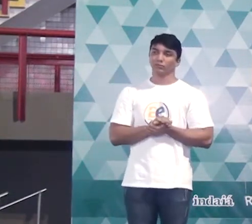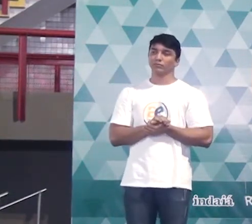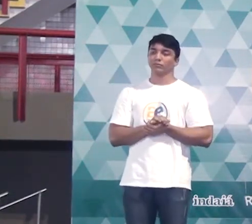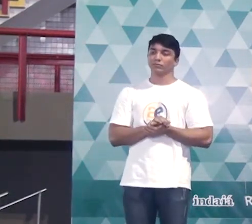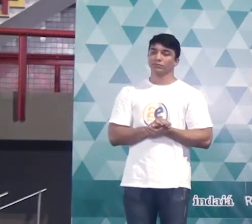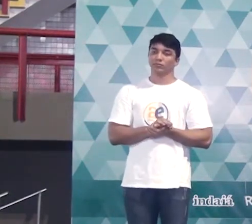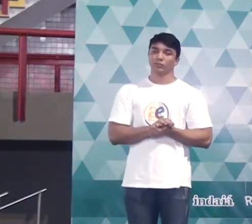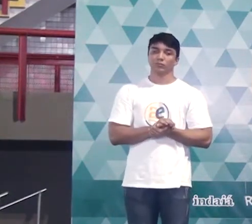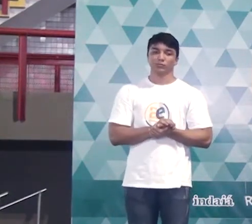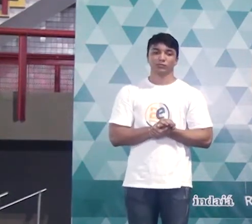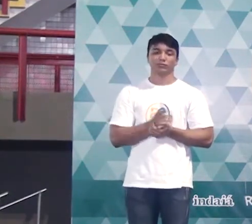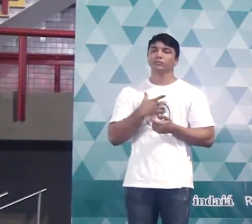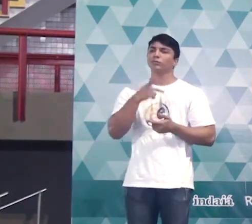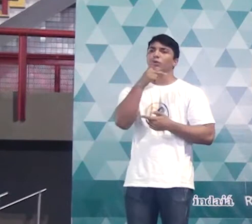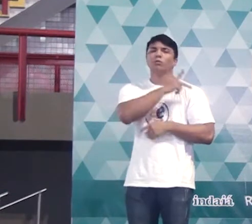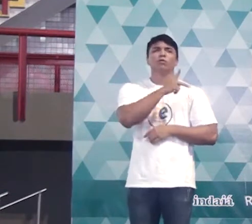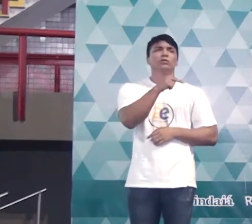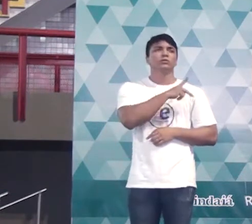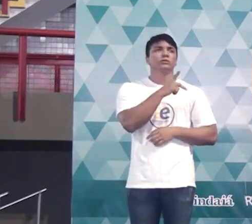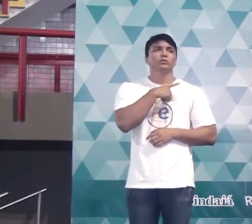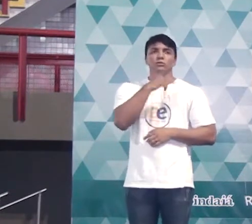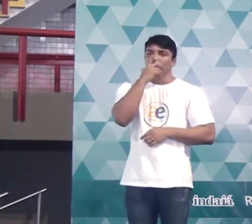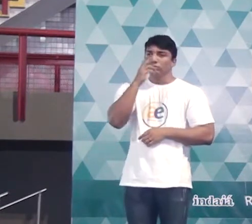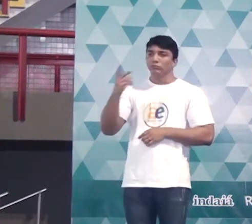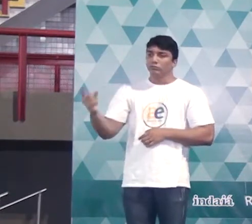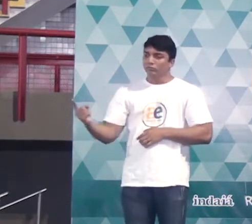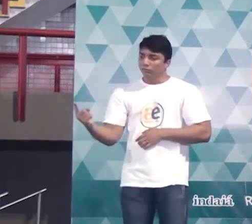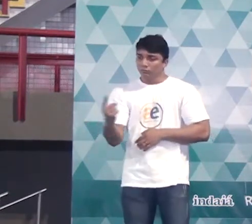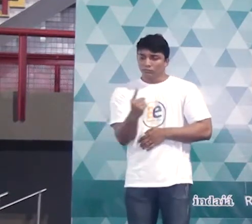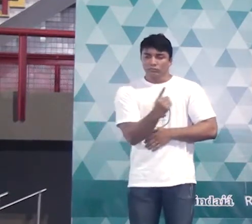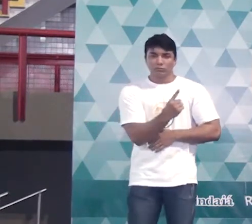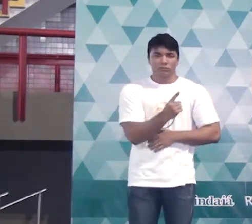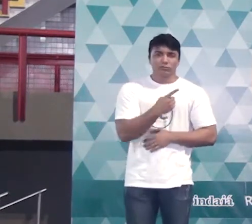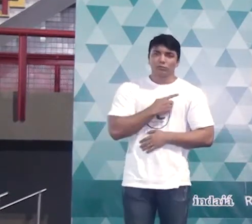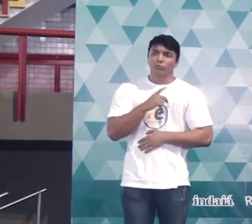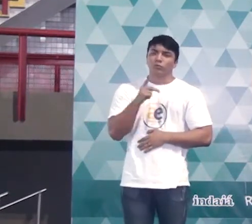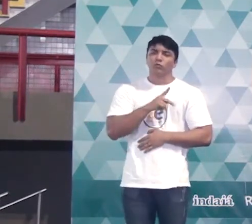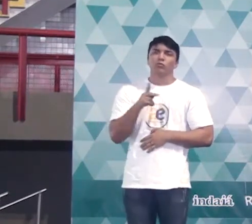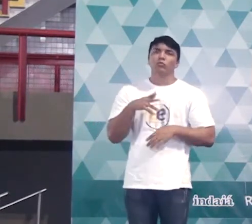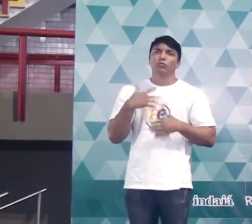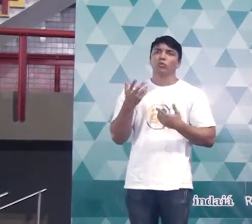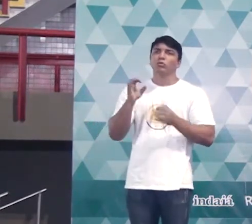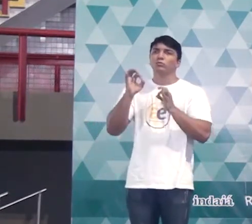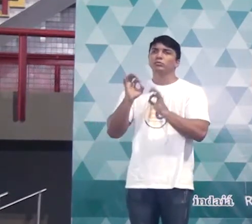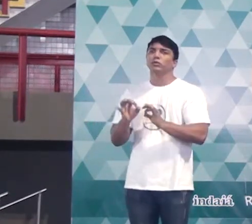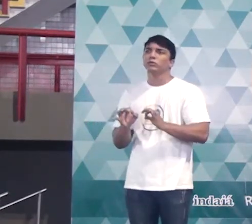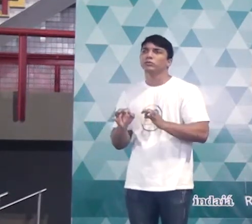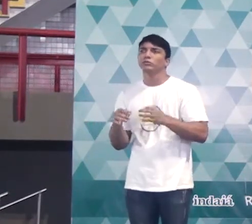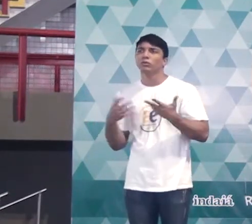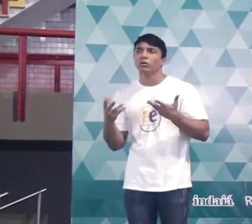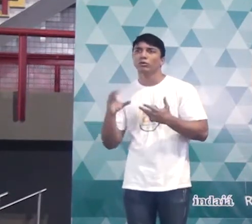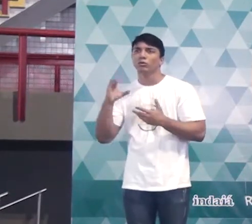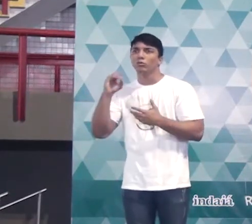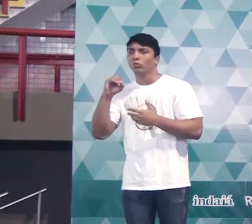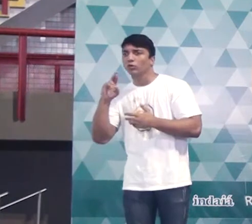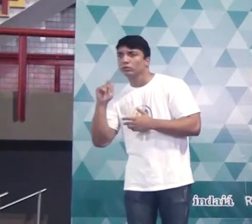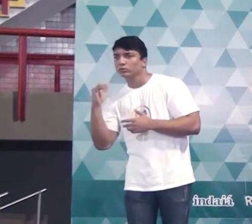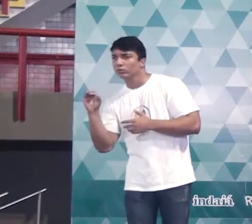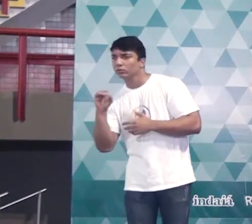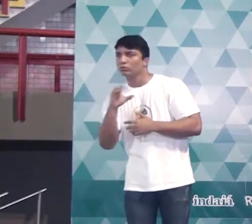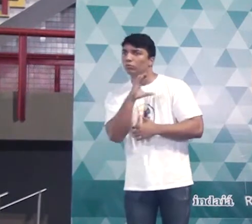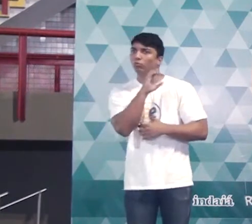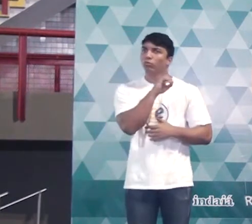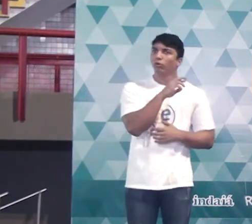Fortaleza. Professor, aí vem um bilhetinho, tá aqui, ó. Qual é o certo? É